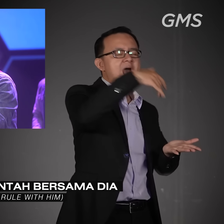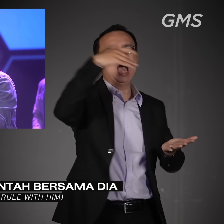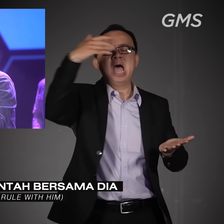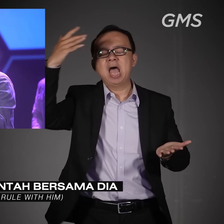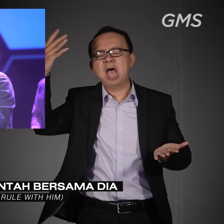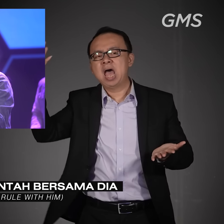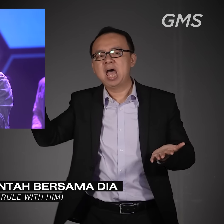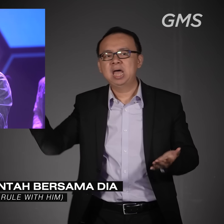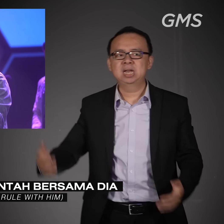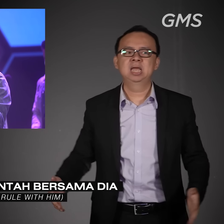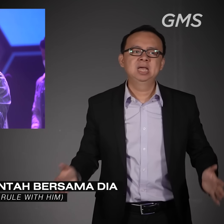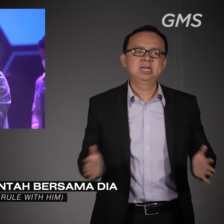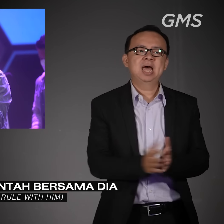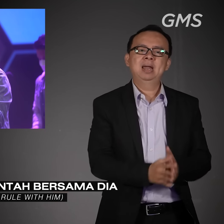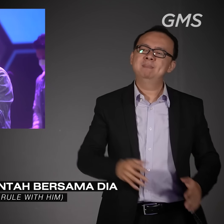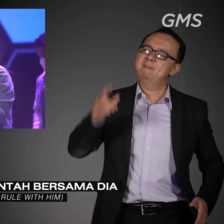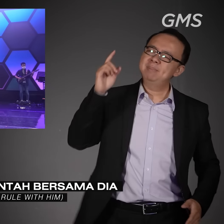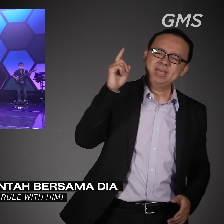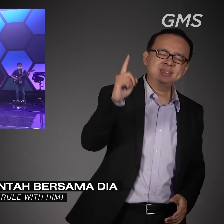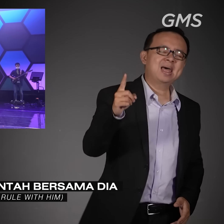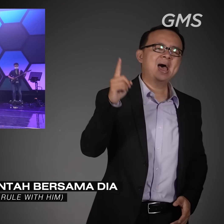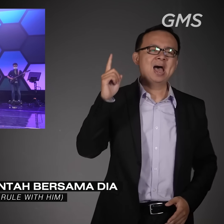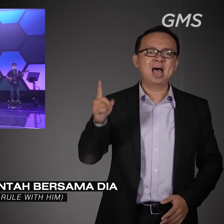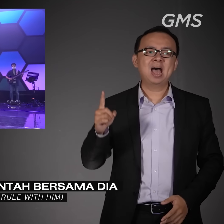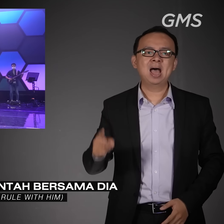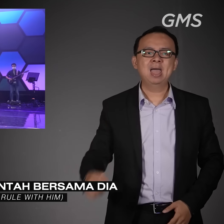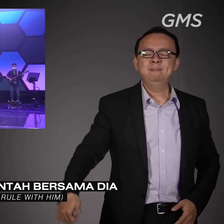kemuliaan dan memerintah